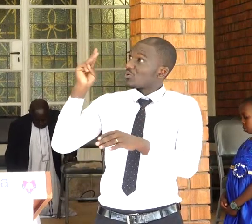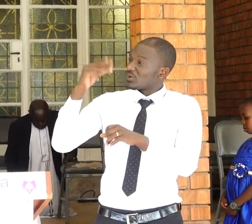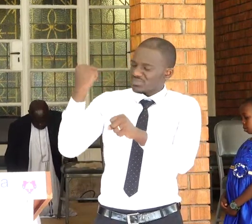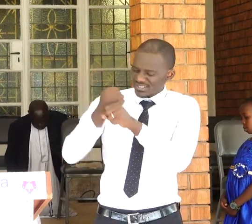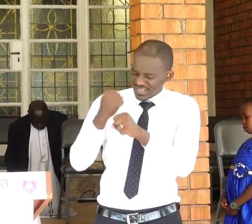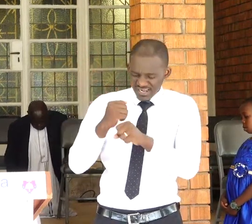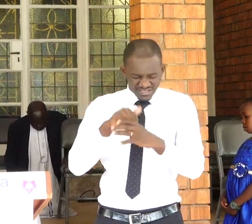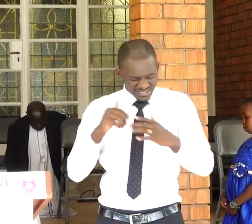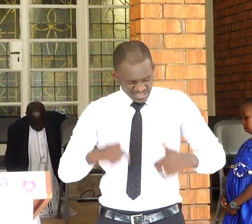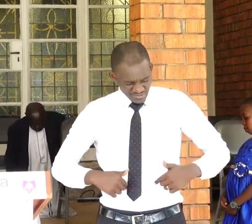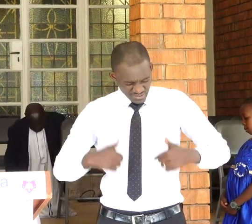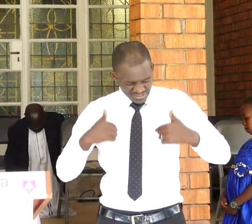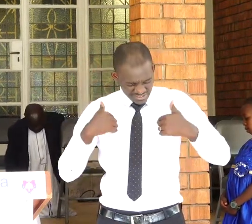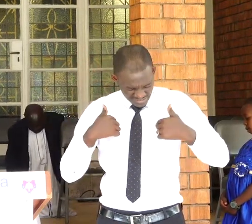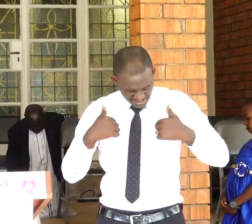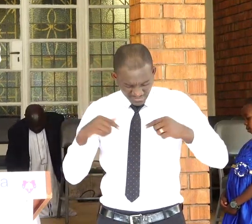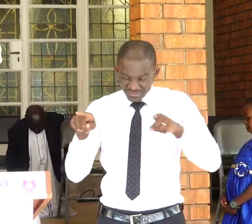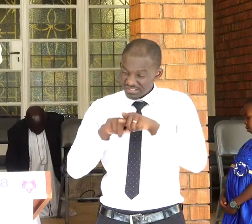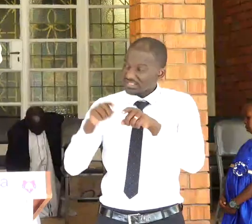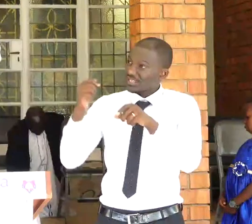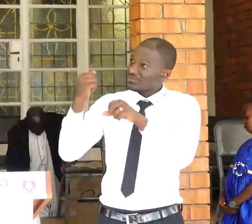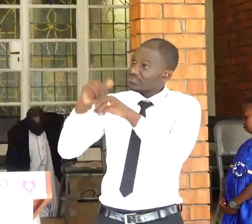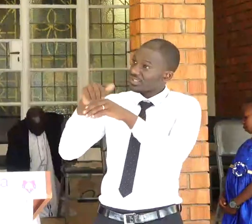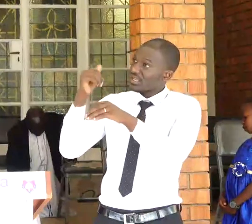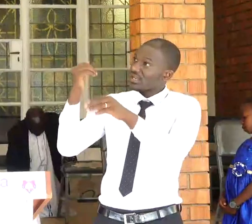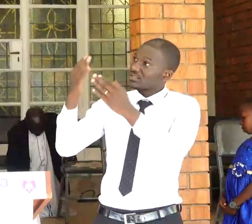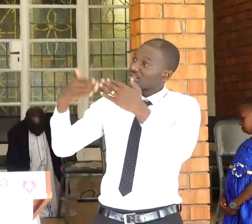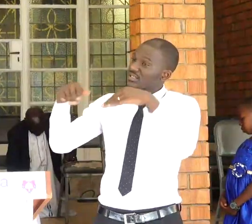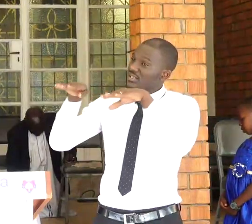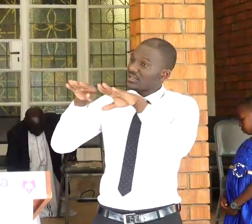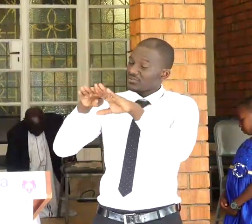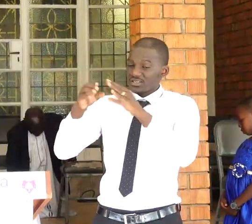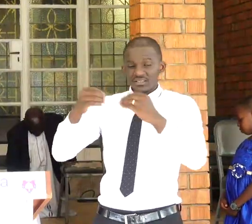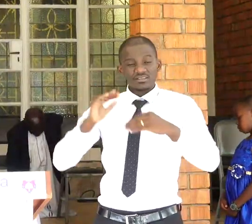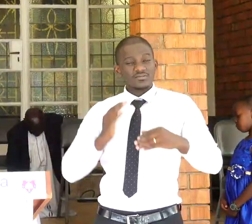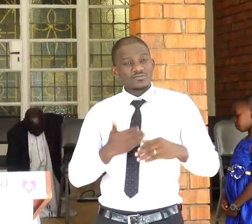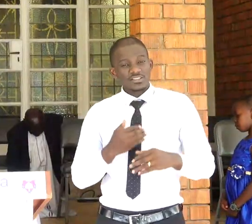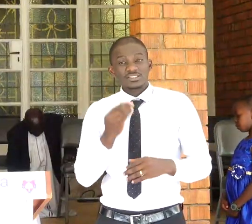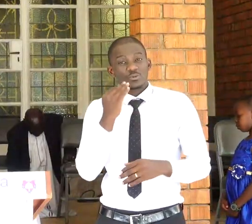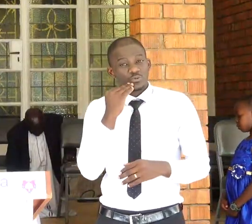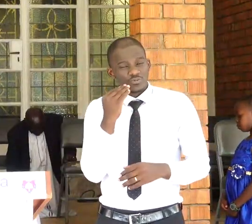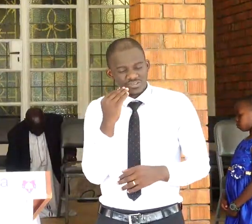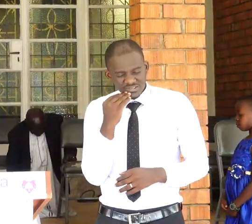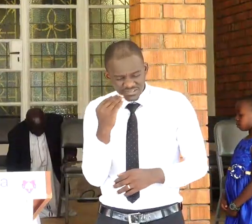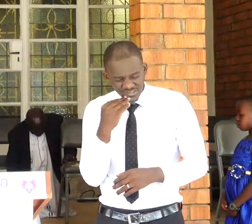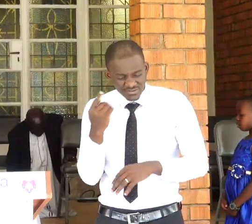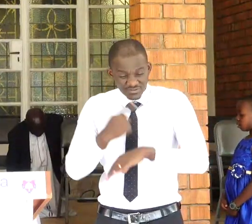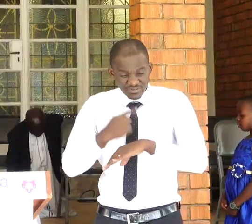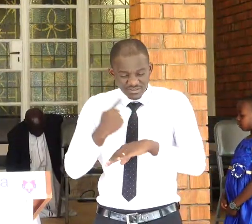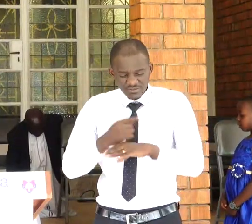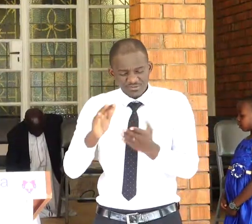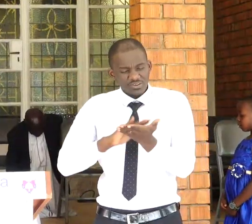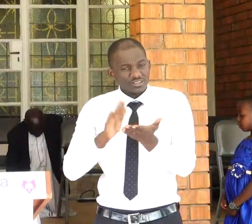we bikolebwa mu ggulu otuweereera emmere yaffe ya leero otusonyiwa okwonoonako kaffe nga naffe bwe